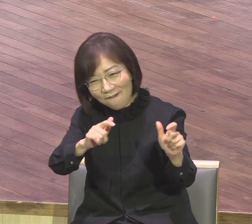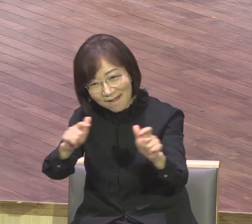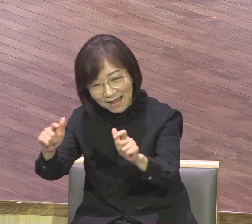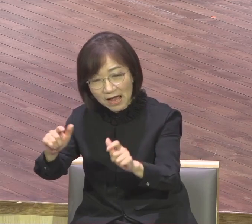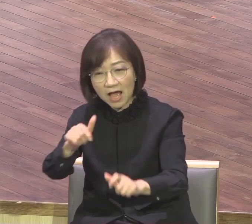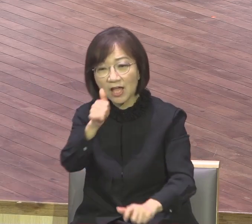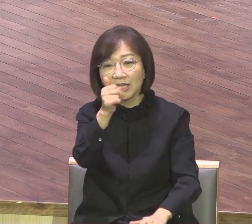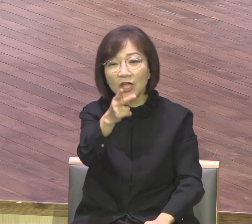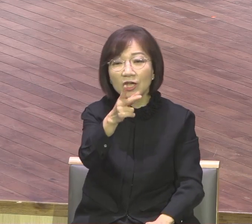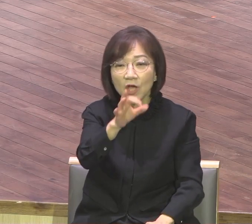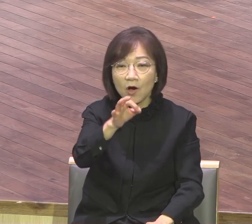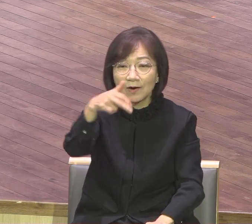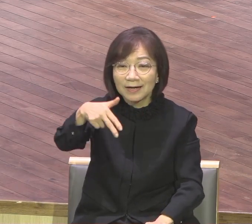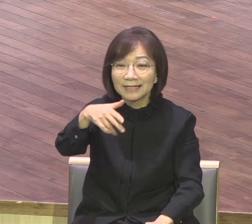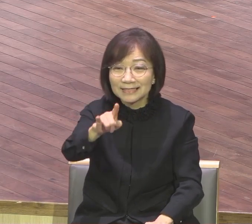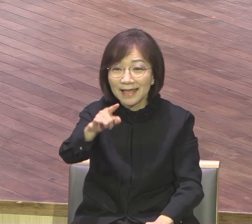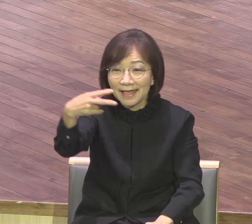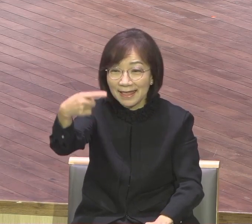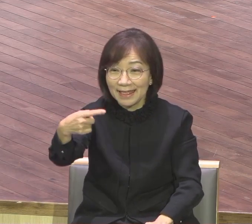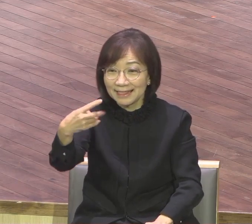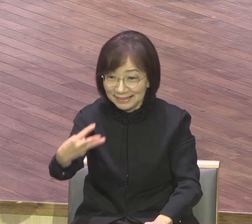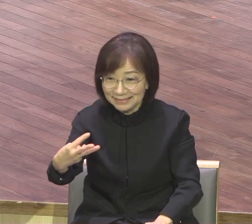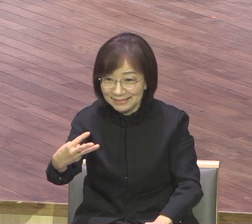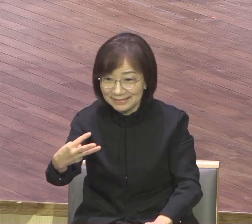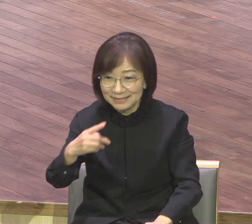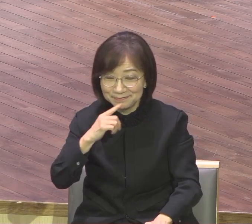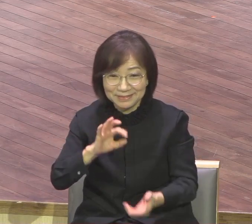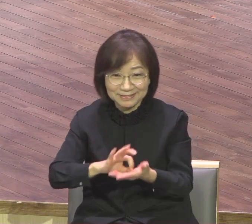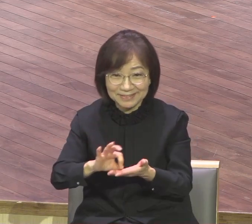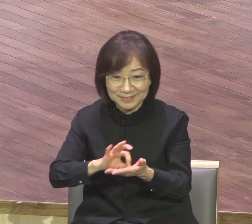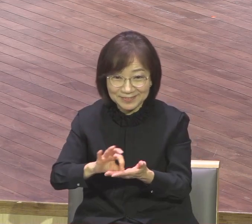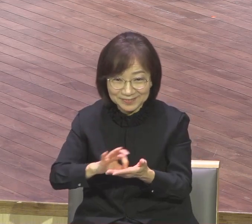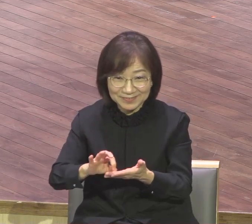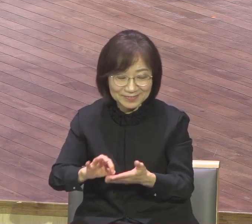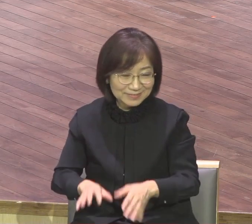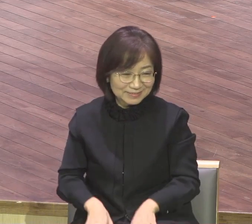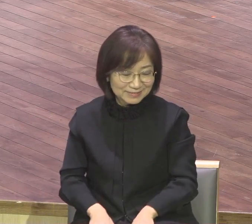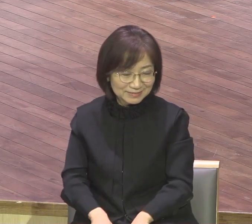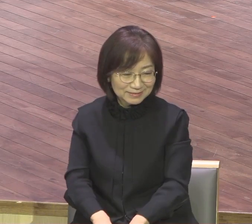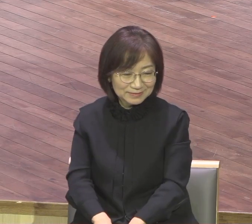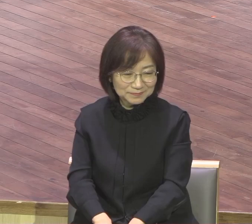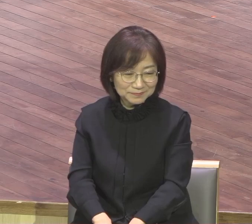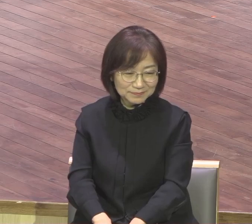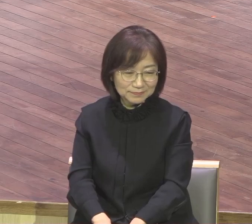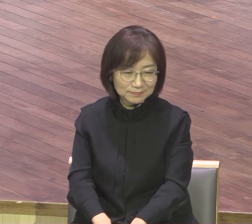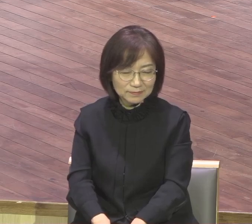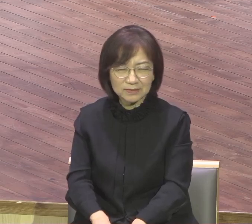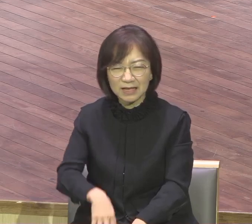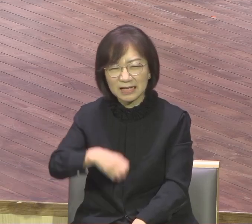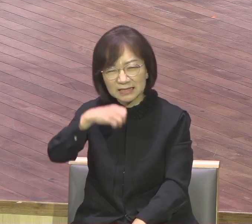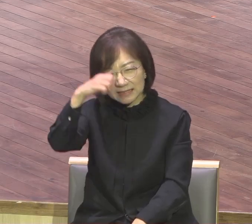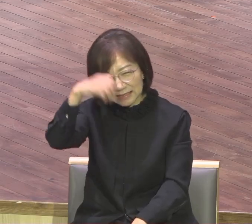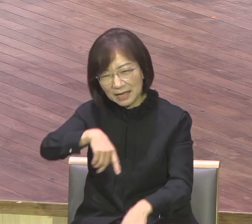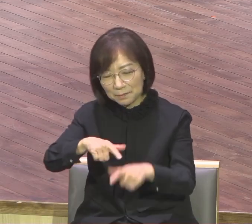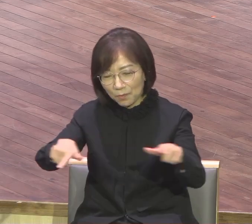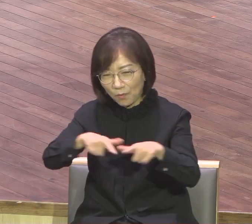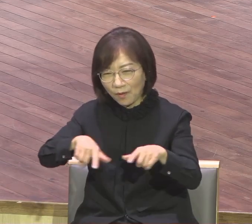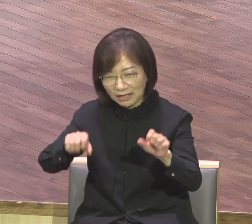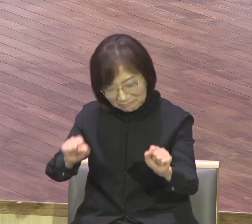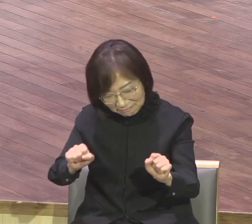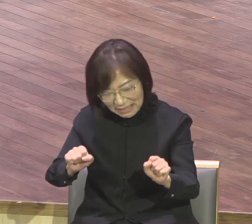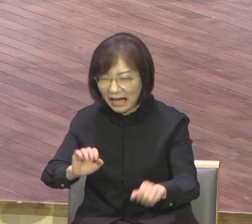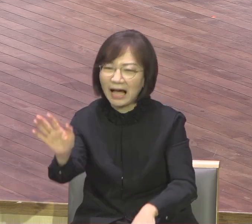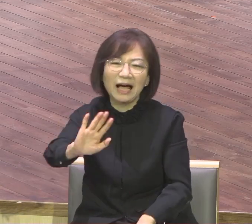Filipo, mis amados hermanos. 우리가 볼 때는 그냥 평범한 인사 같지만은 그렇지 않습니다. Parece que